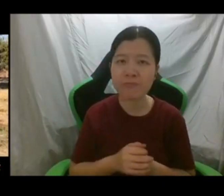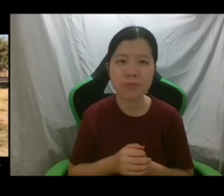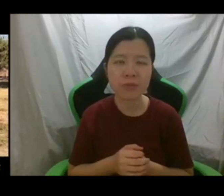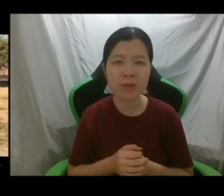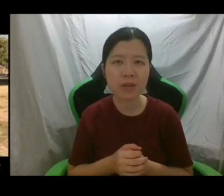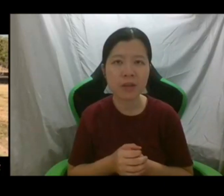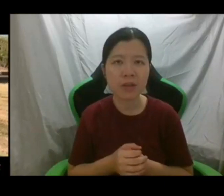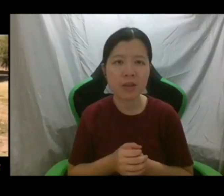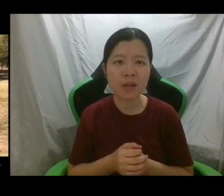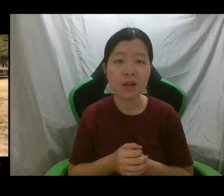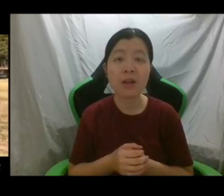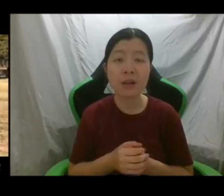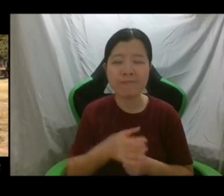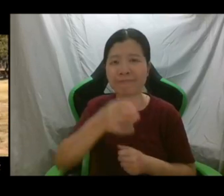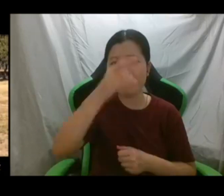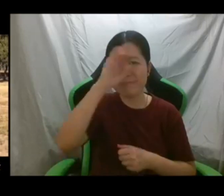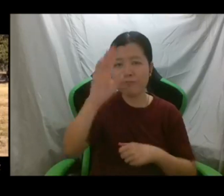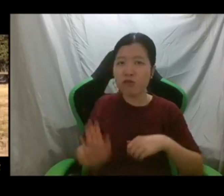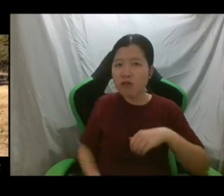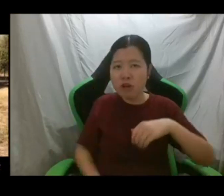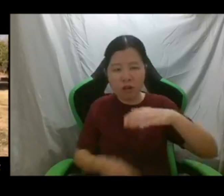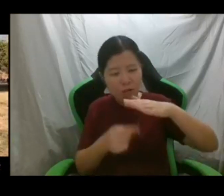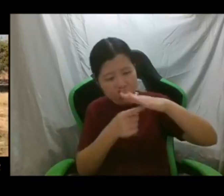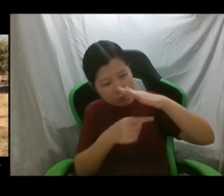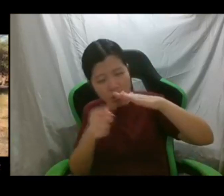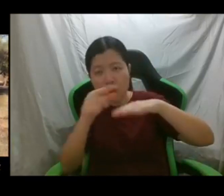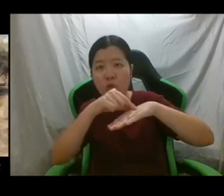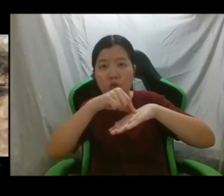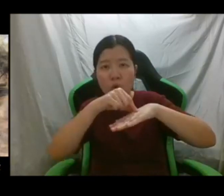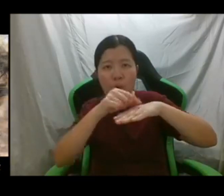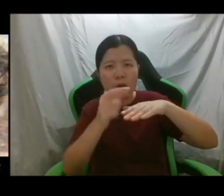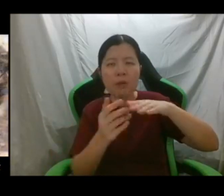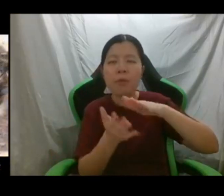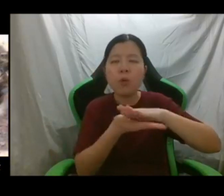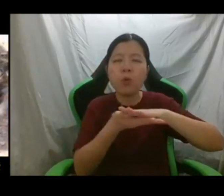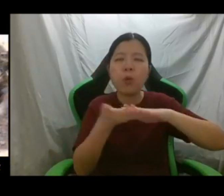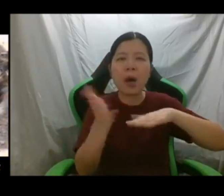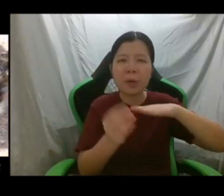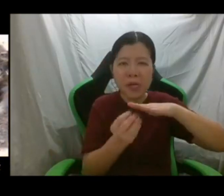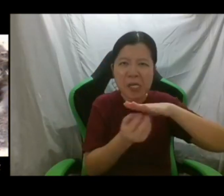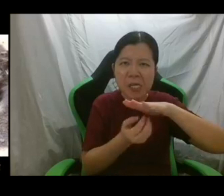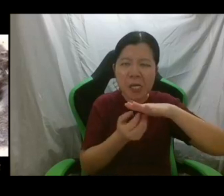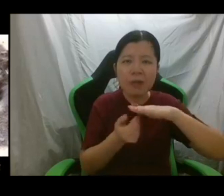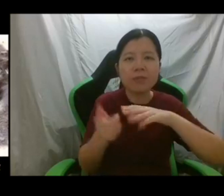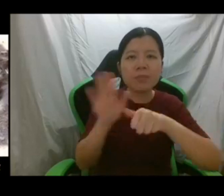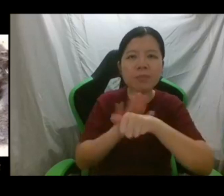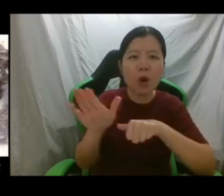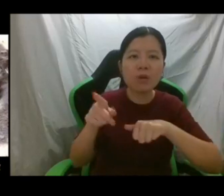原來佢嘅腳底嘅肉係特別粗糙，令佢跑嘅時候會穩陣啲。